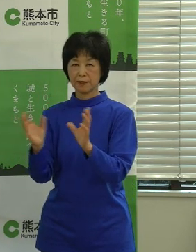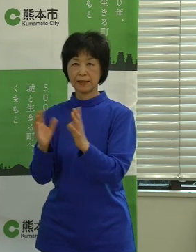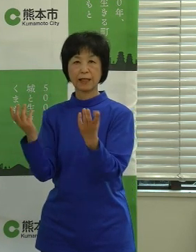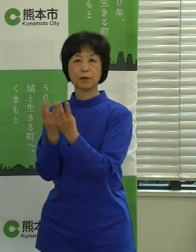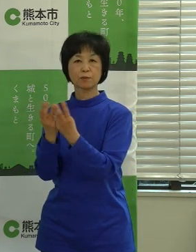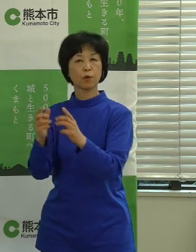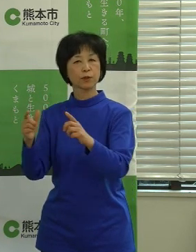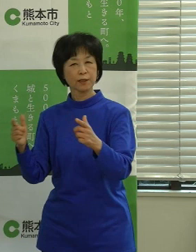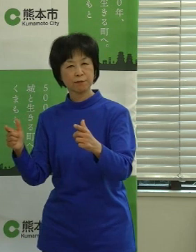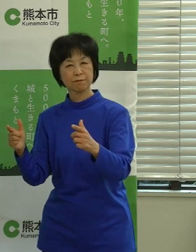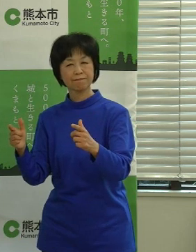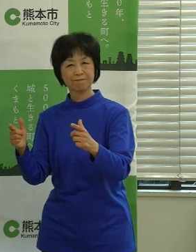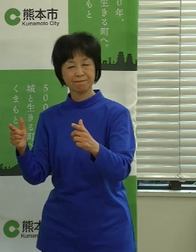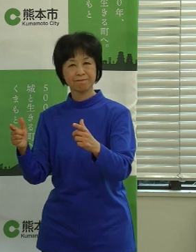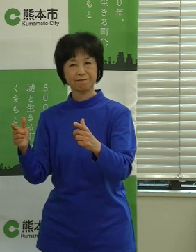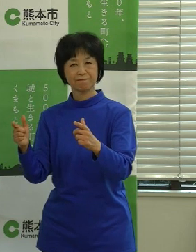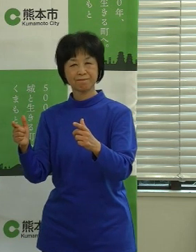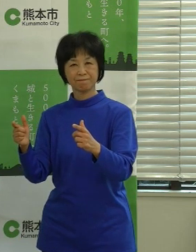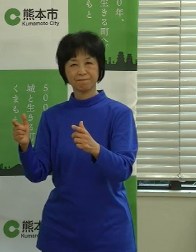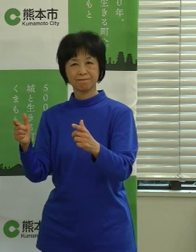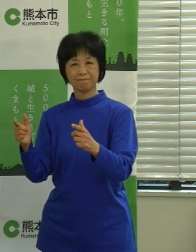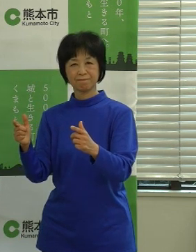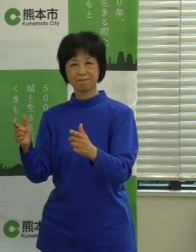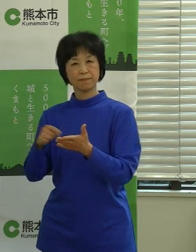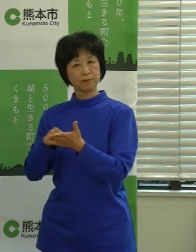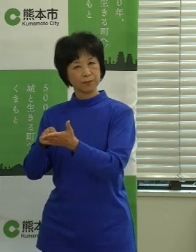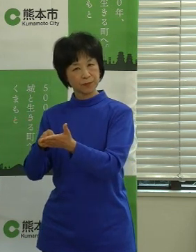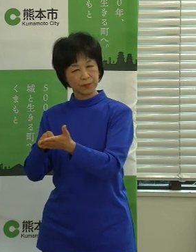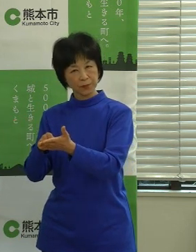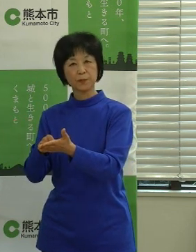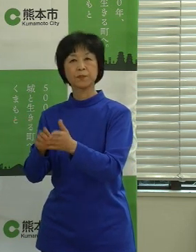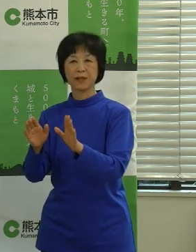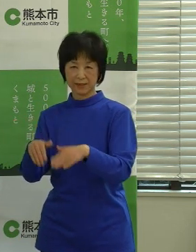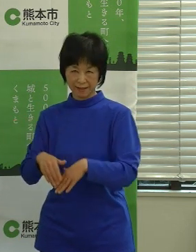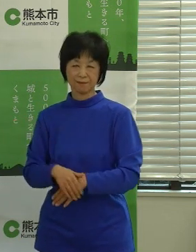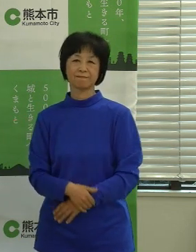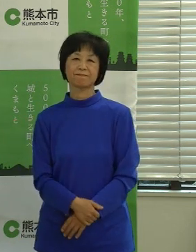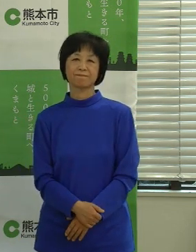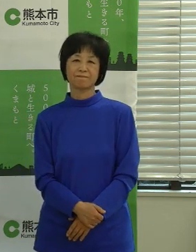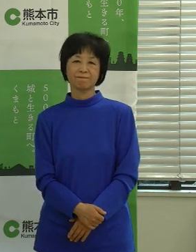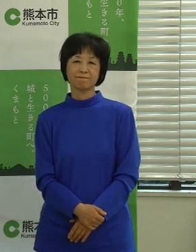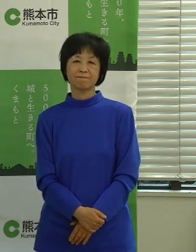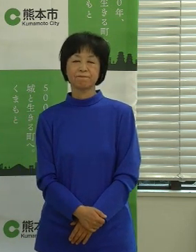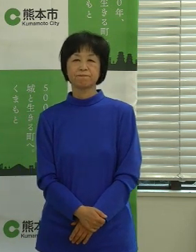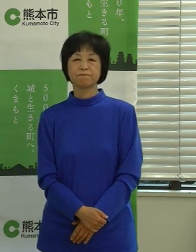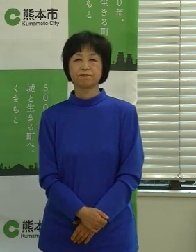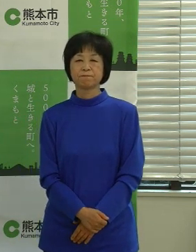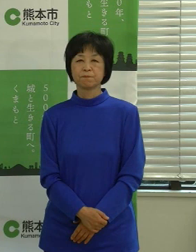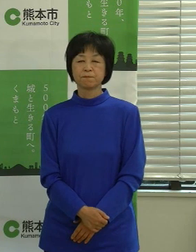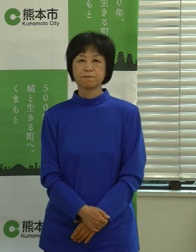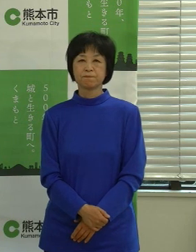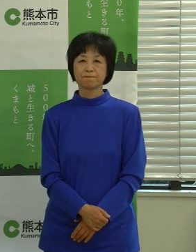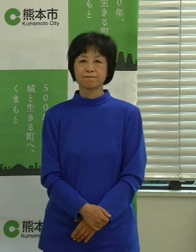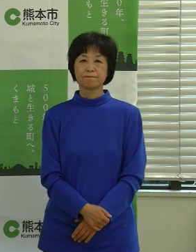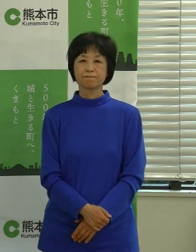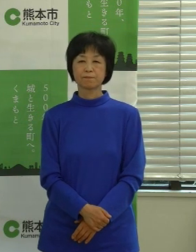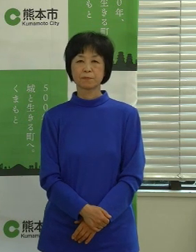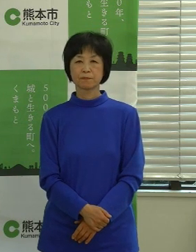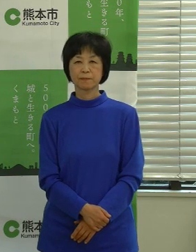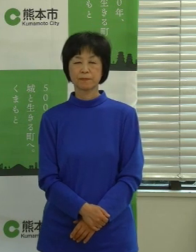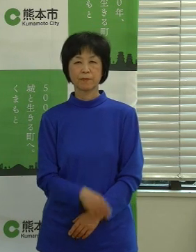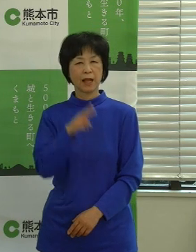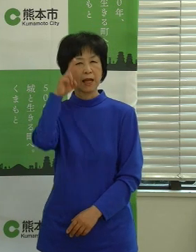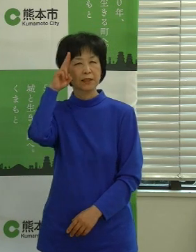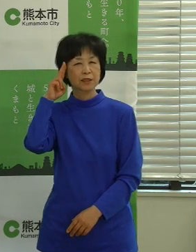あのおそらくこう1日2日の状況をまた見ながら、あそこはあのやるということになると思います。で、当然リスクレベル